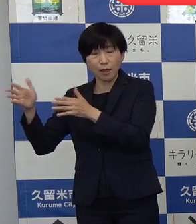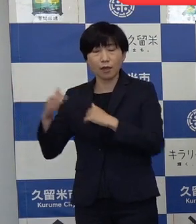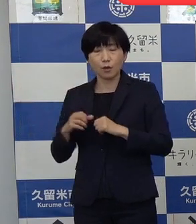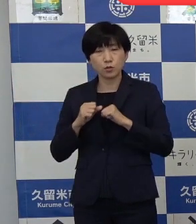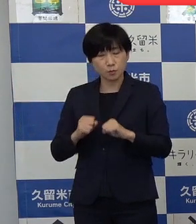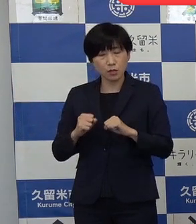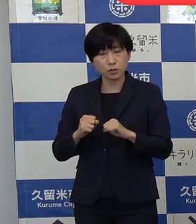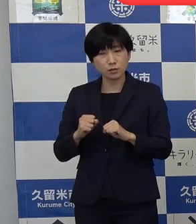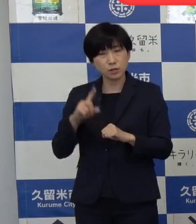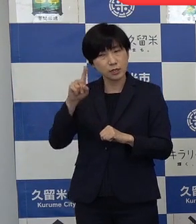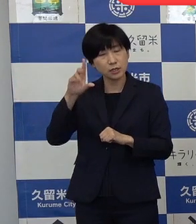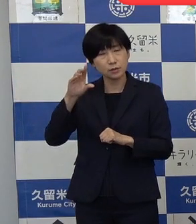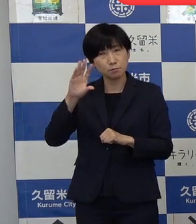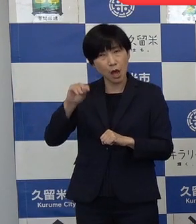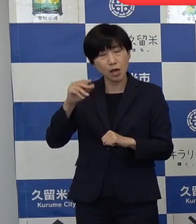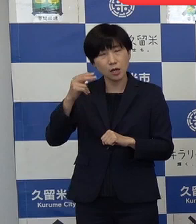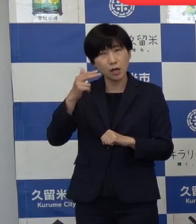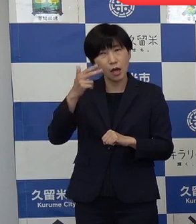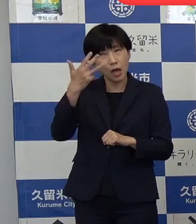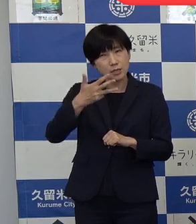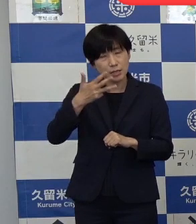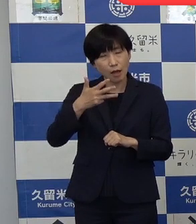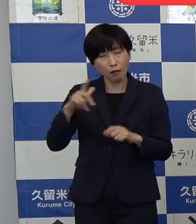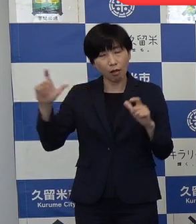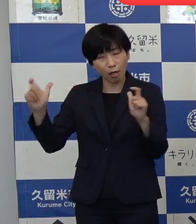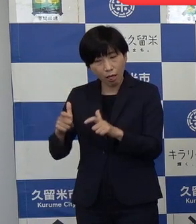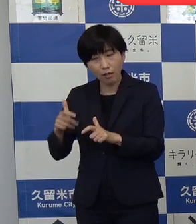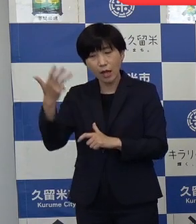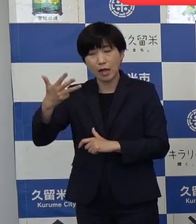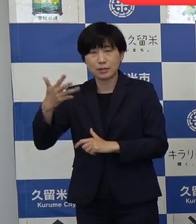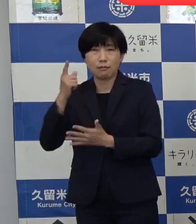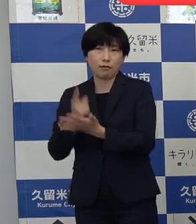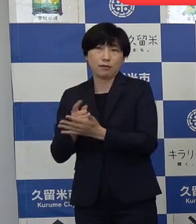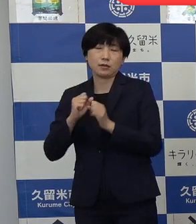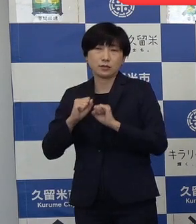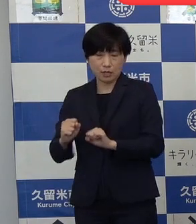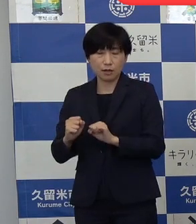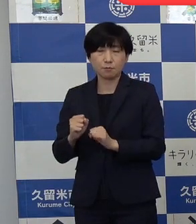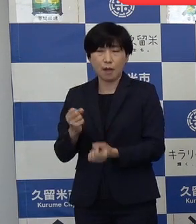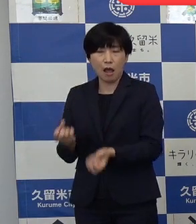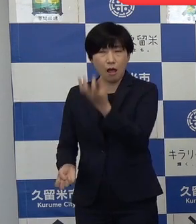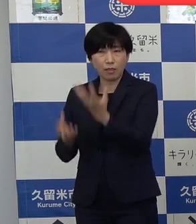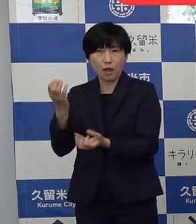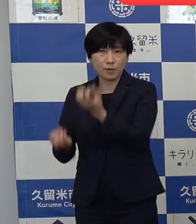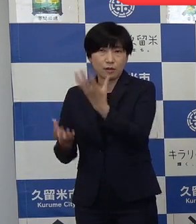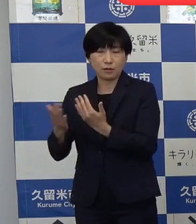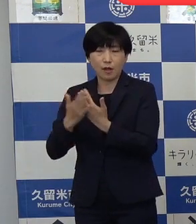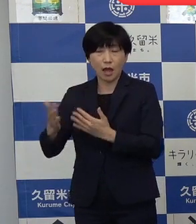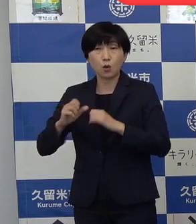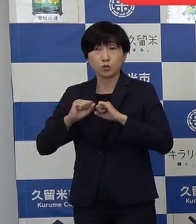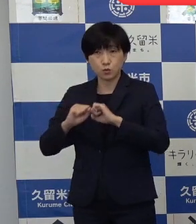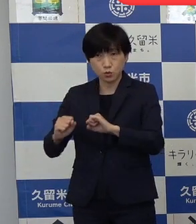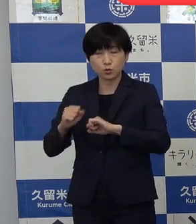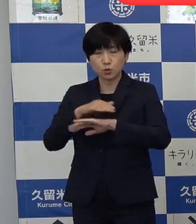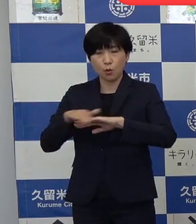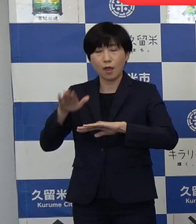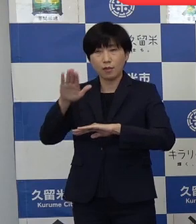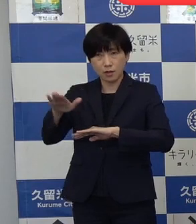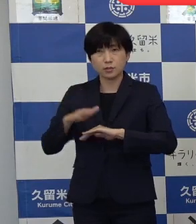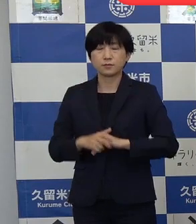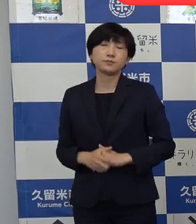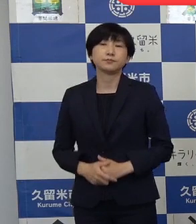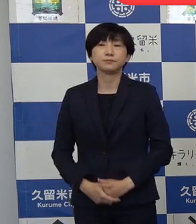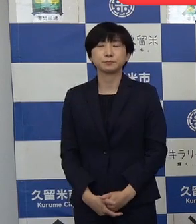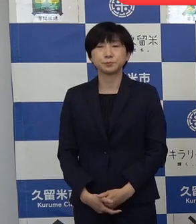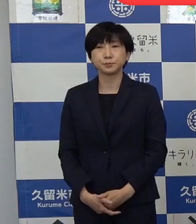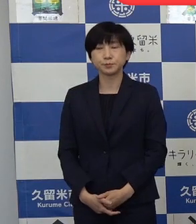万7、8000発を8000発とし、規模縮小して花火大会を行っていただくようにしております